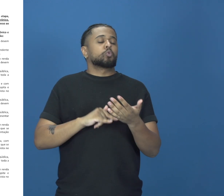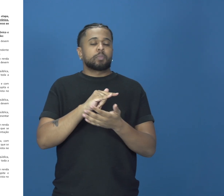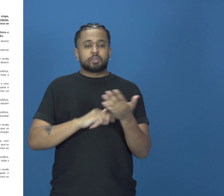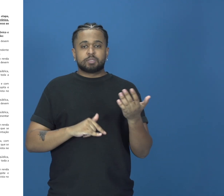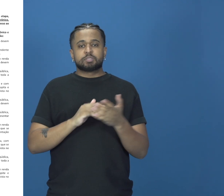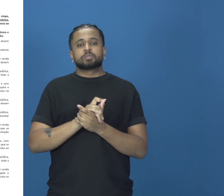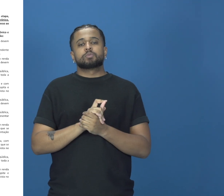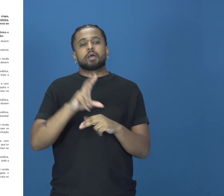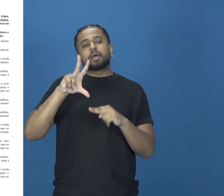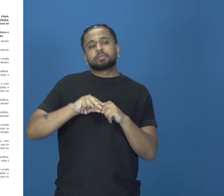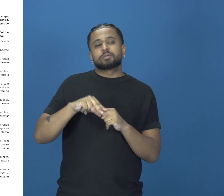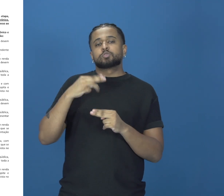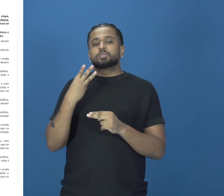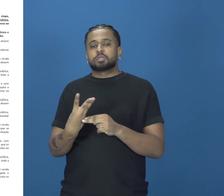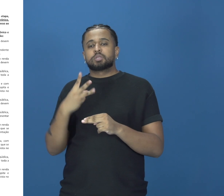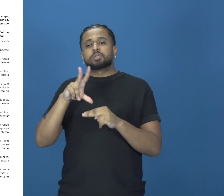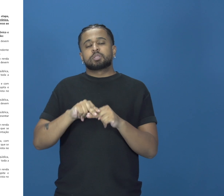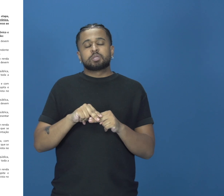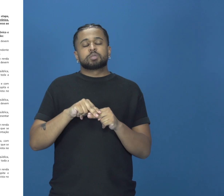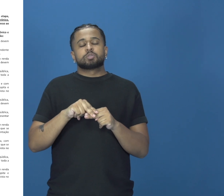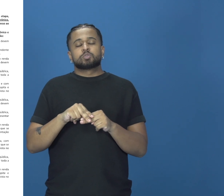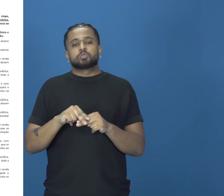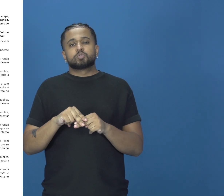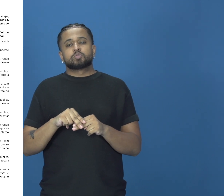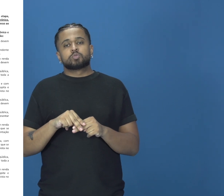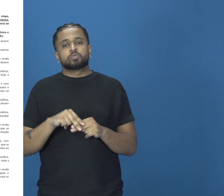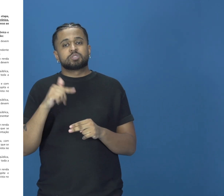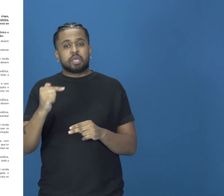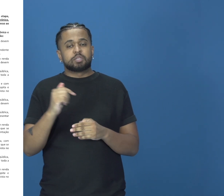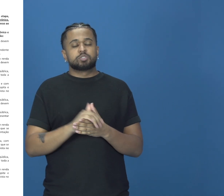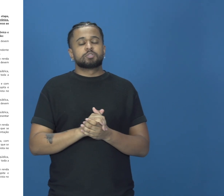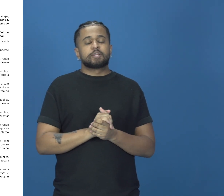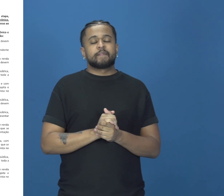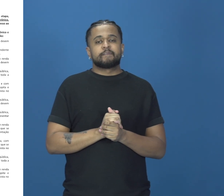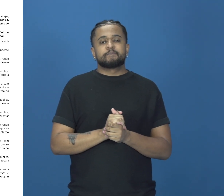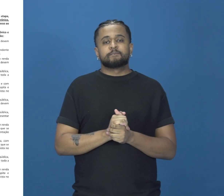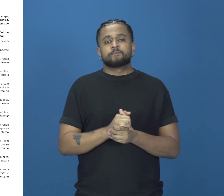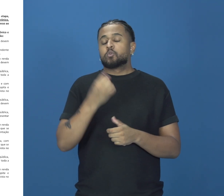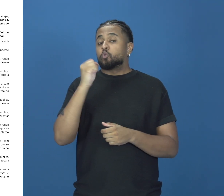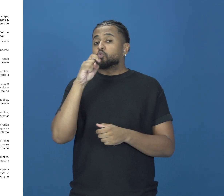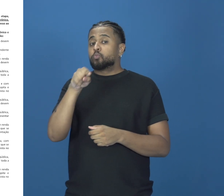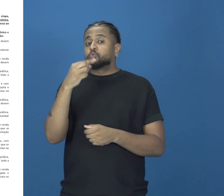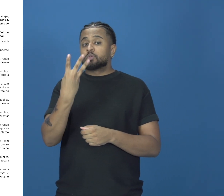documentação prevista no anexo 3 e no anexo 7.